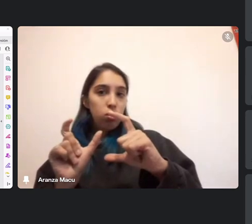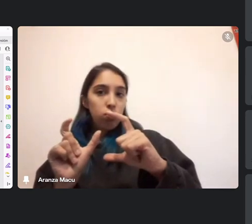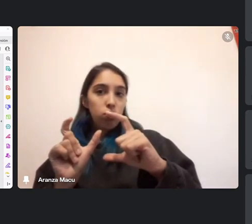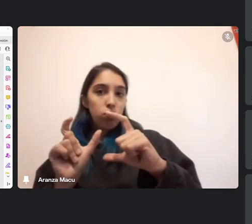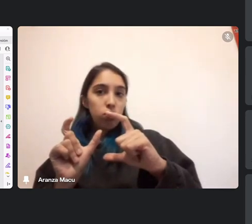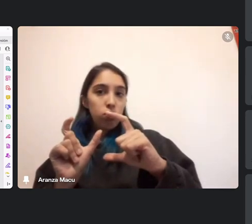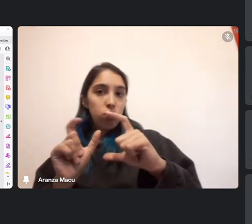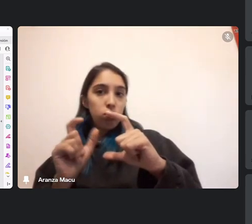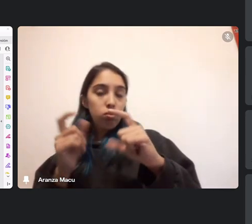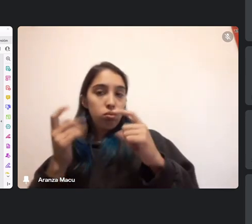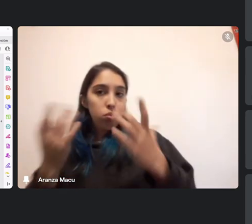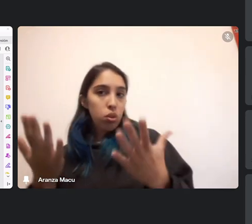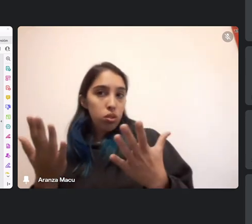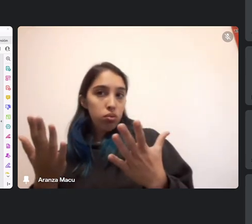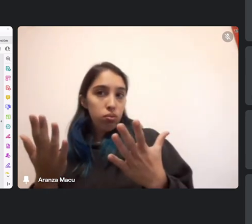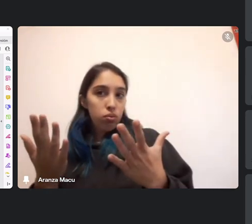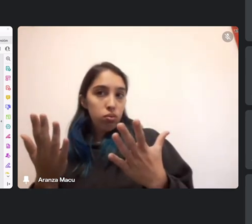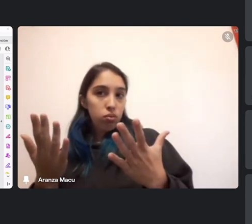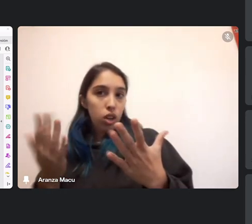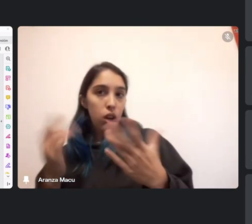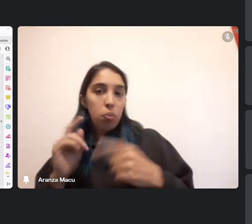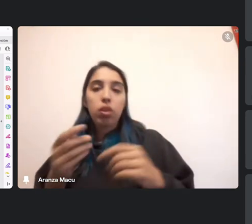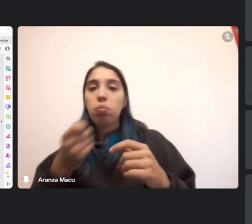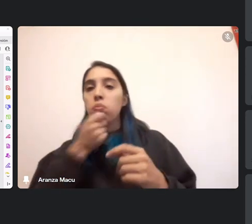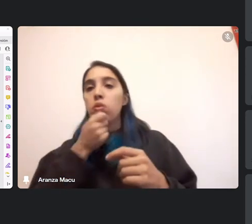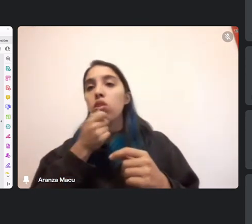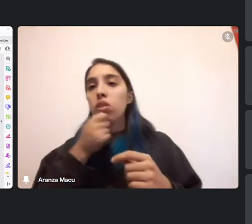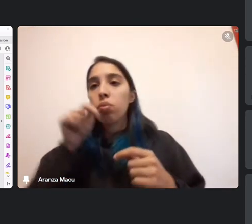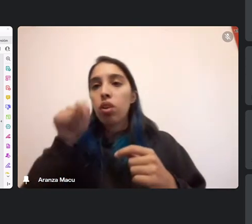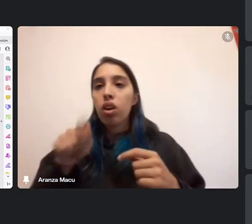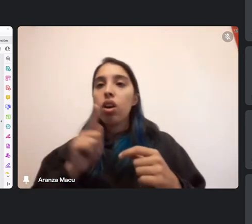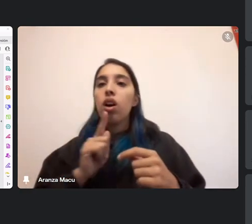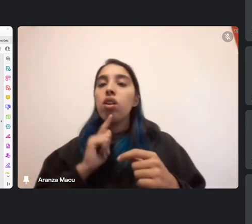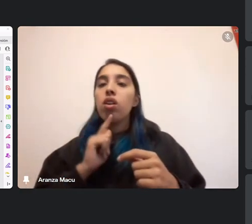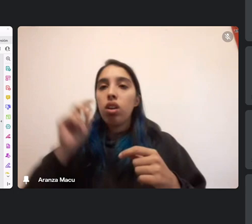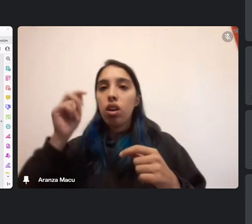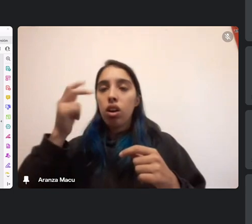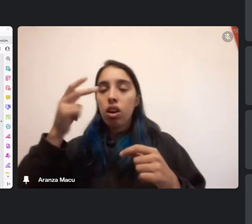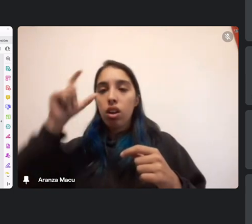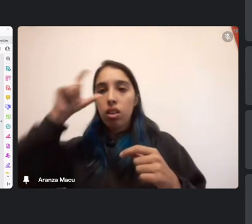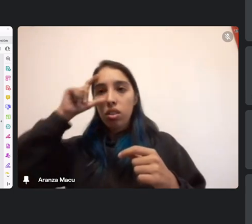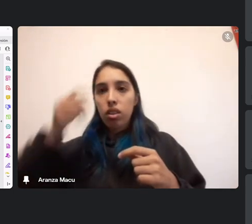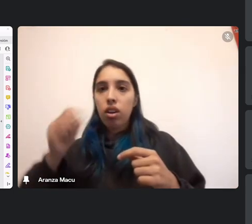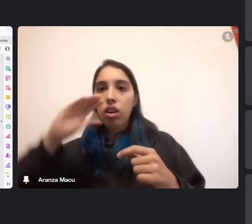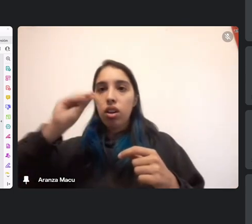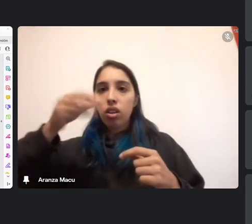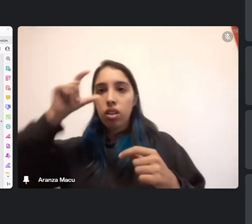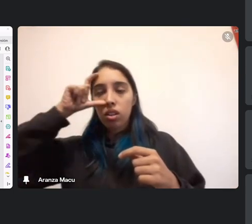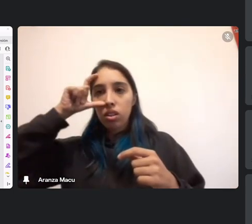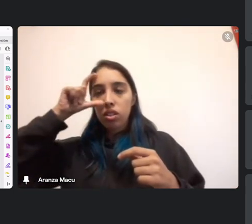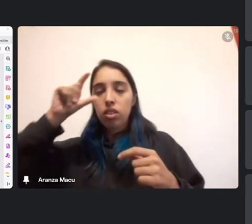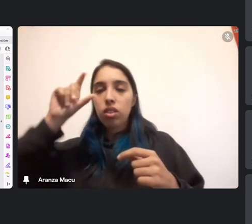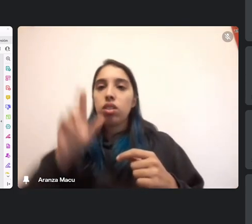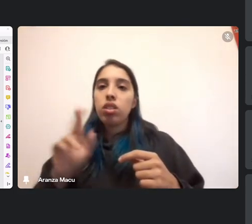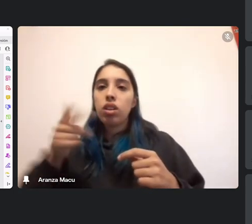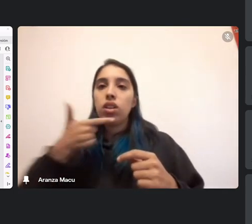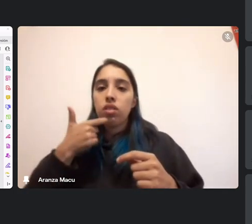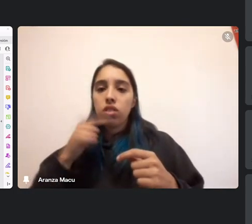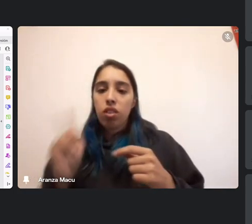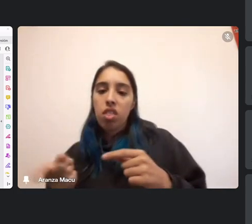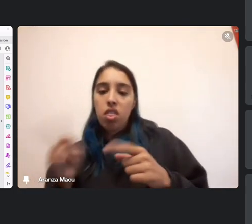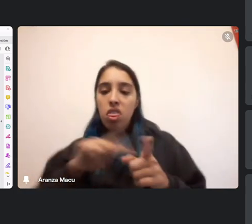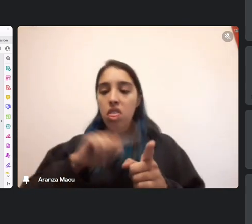caso tenemos, después de teachers, tenemos un verbo, el adverbio y un adjetivo, el Sí. conector y